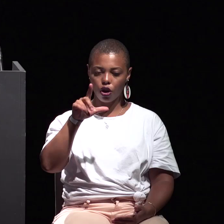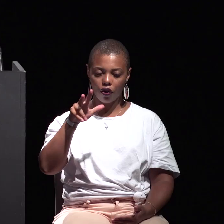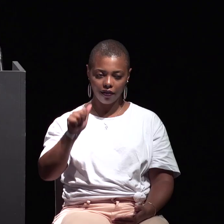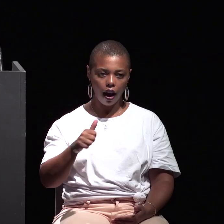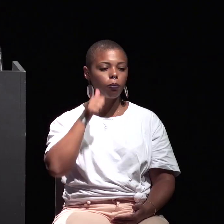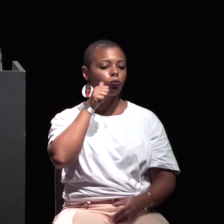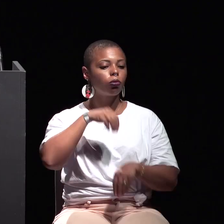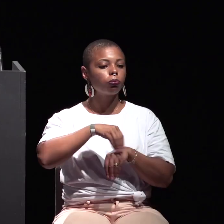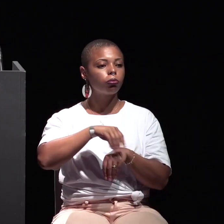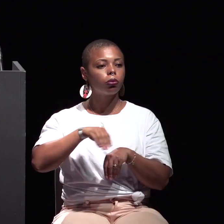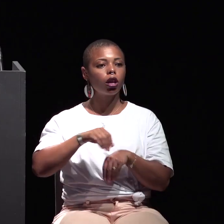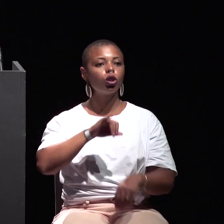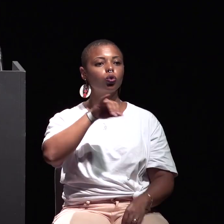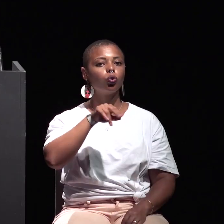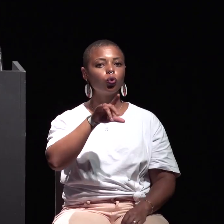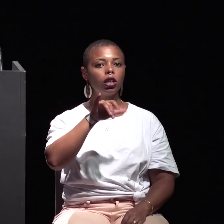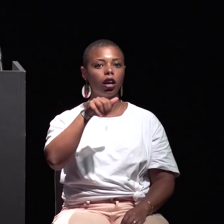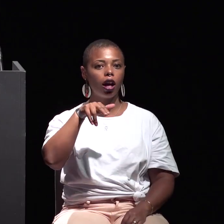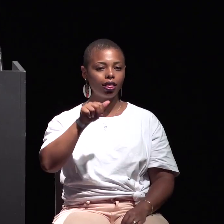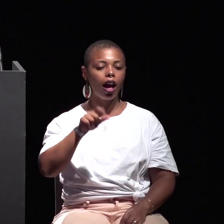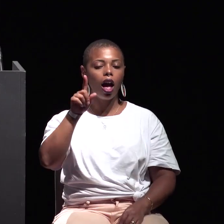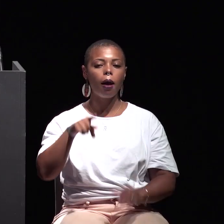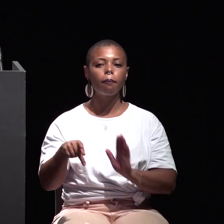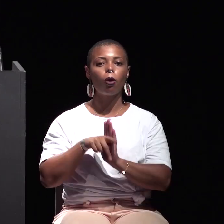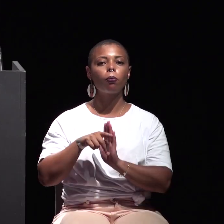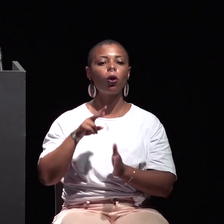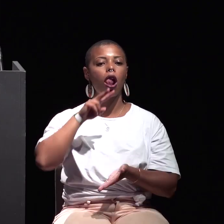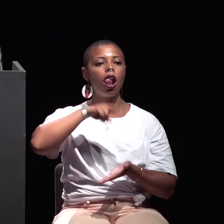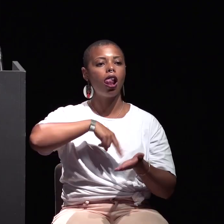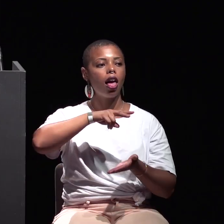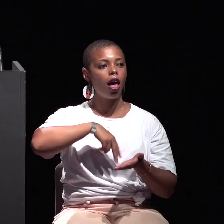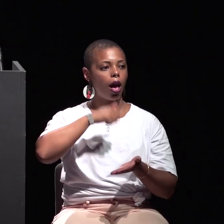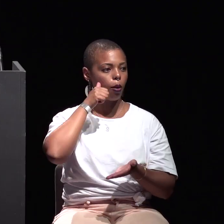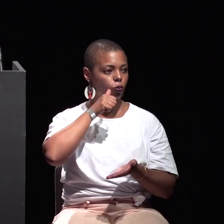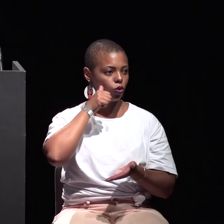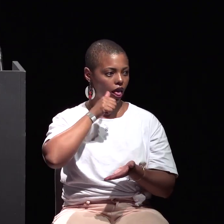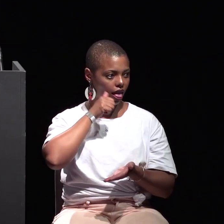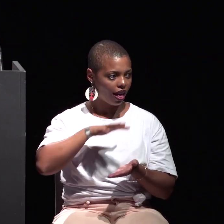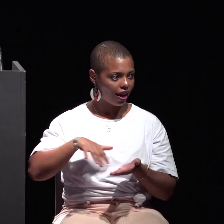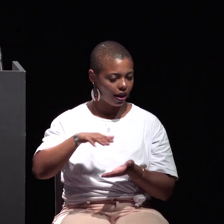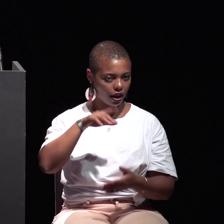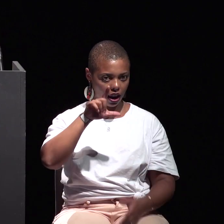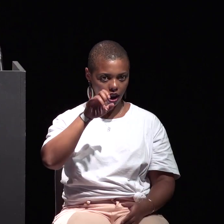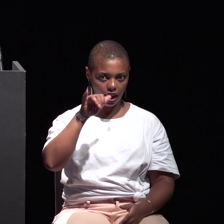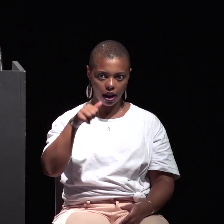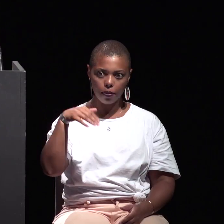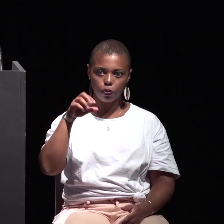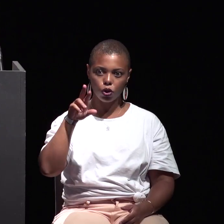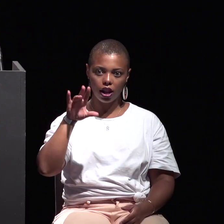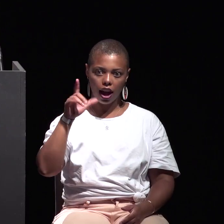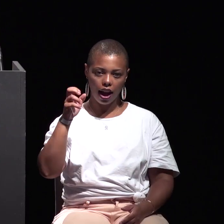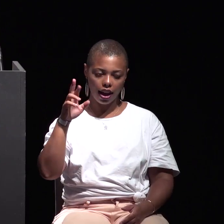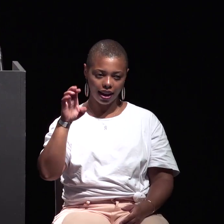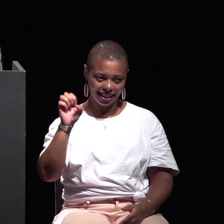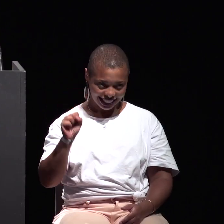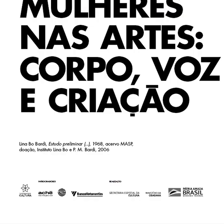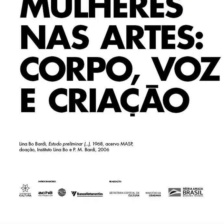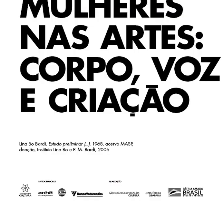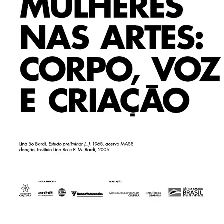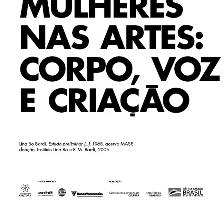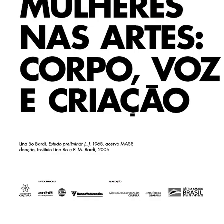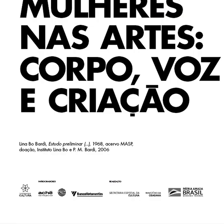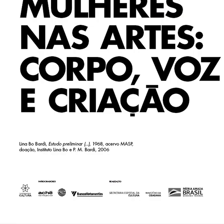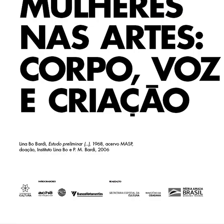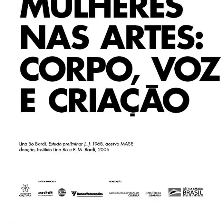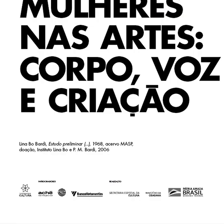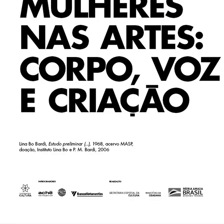Lowenhoff, do Leia Mulheres. E depois a gente tem o nosso café de confraternização, que eu espero encontrar todos vocês